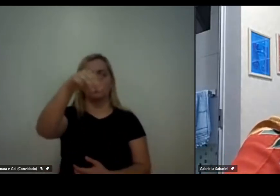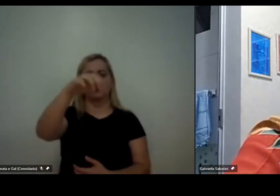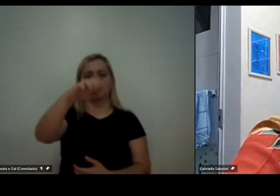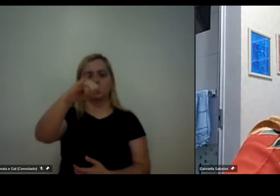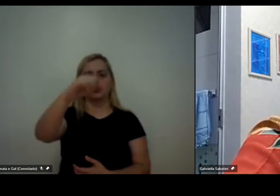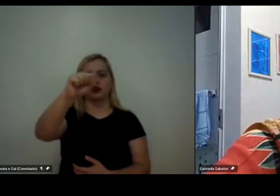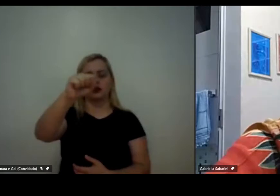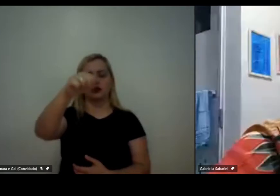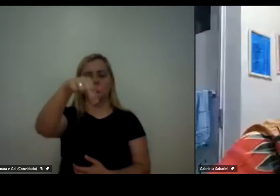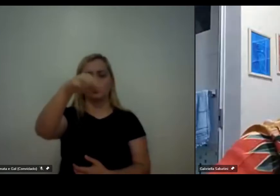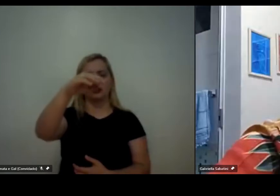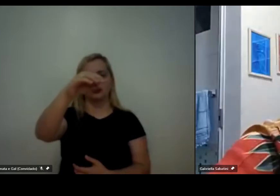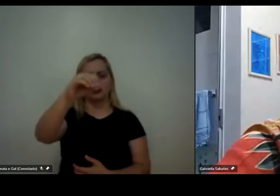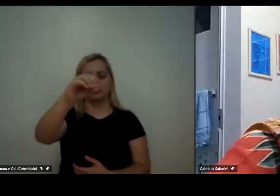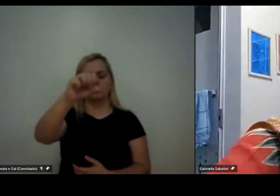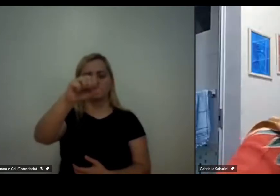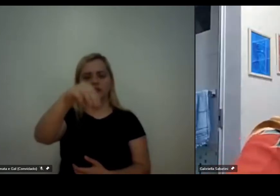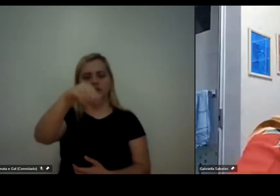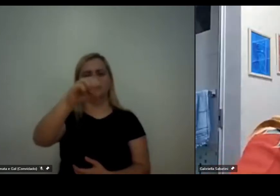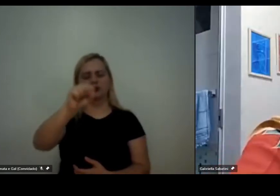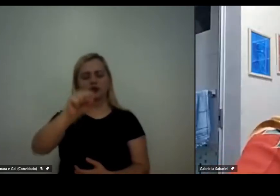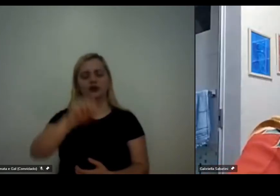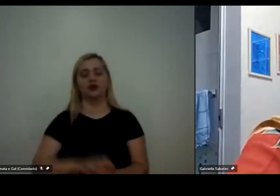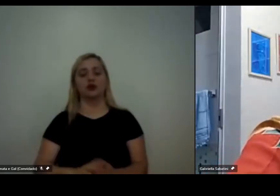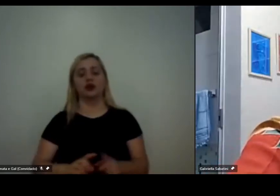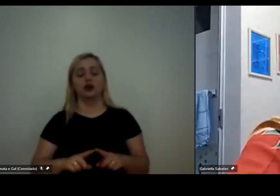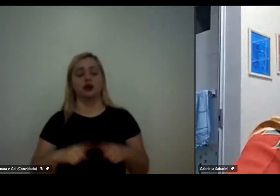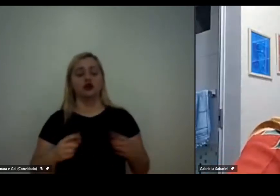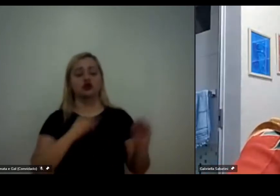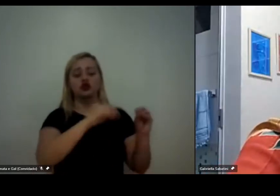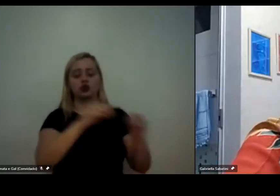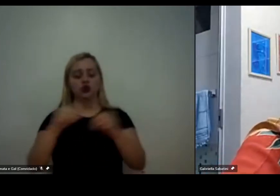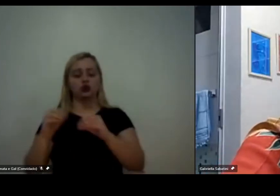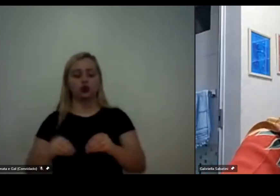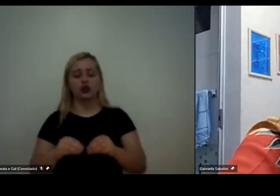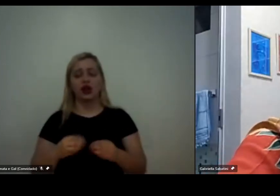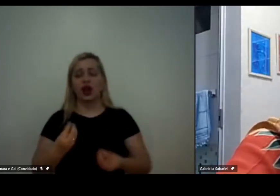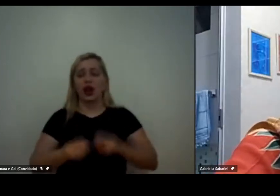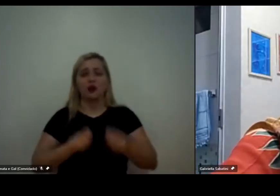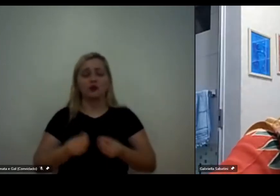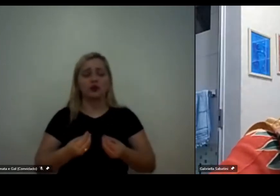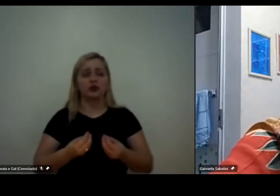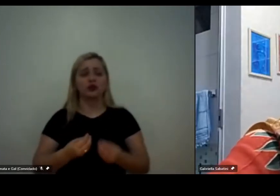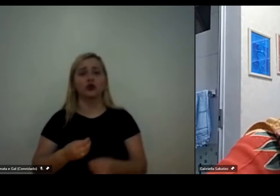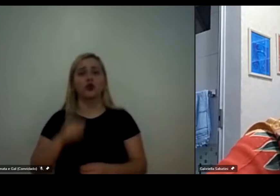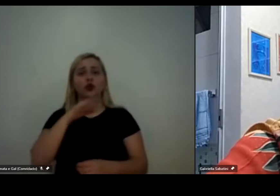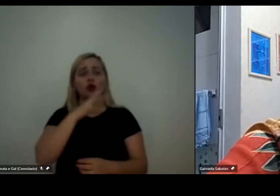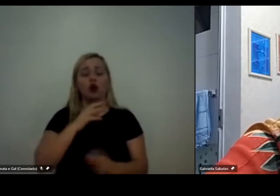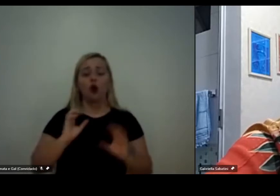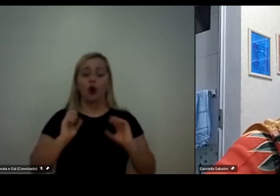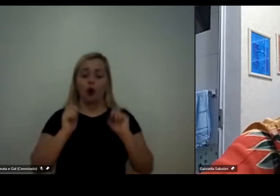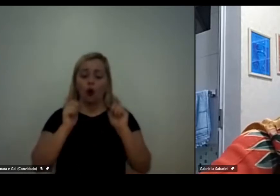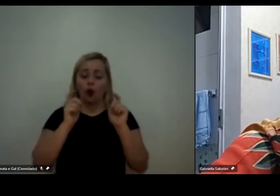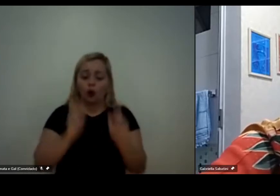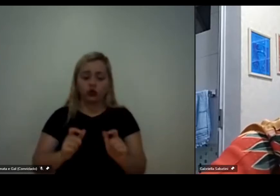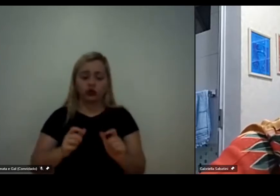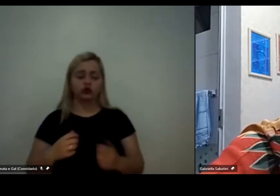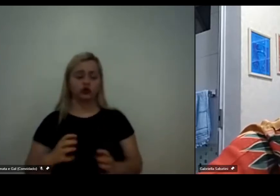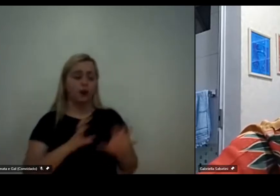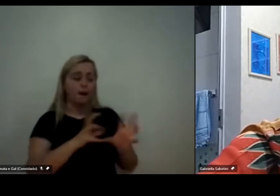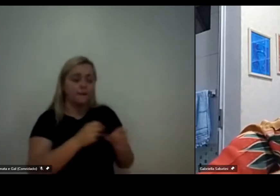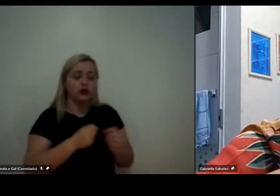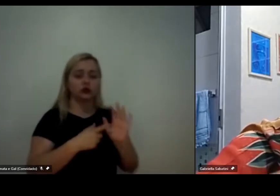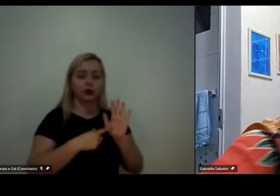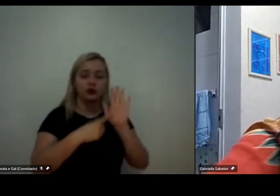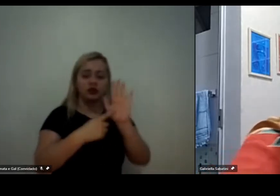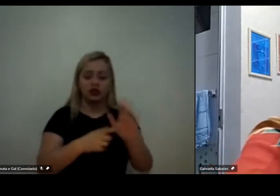esplêndido e ao mesmo tempo doloroso falar de todas nós e de um lugar tão duro feito de busco por esta apresentação neste lugar